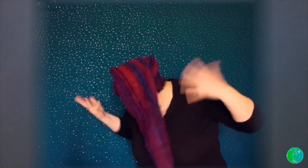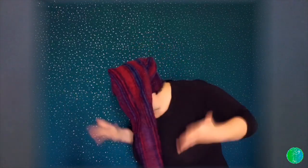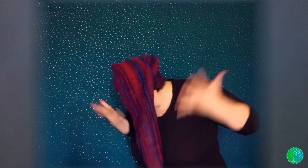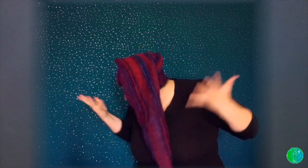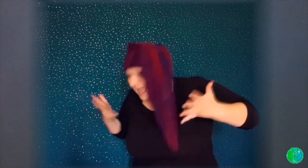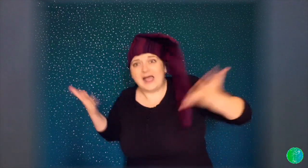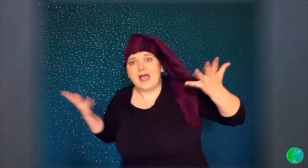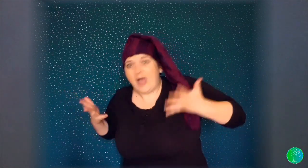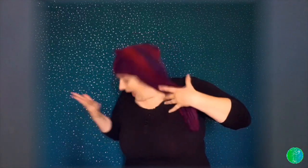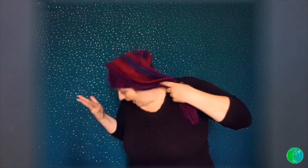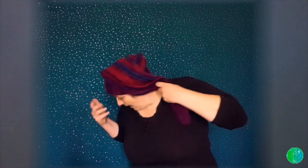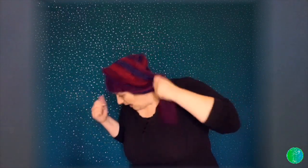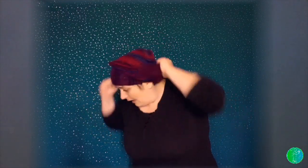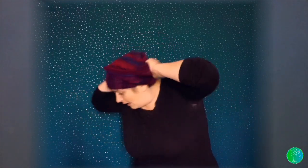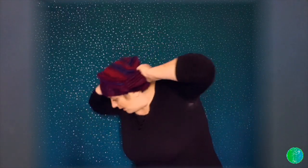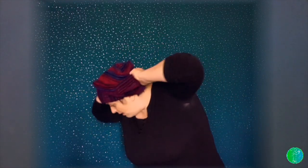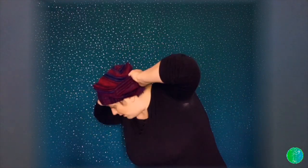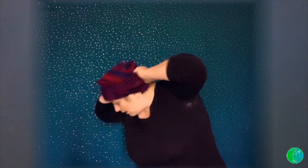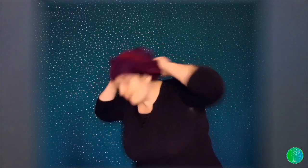dans la roulotte.